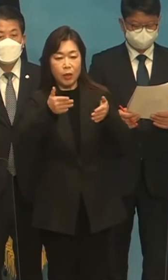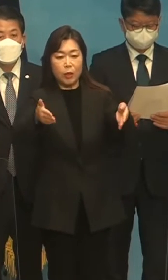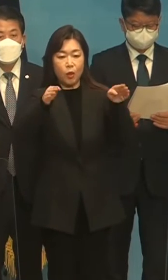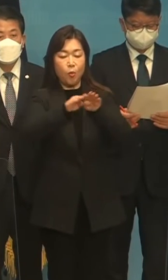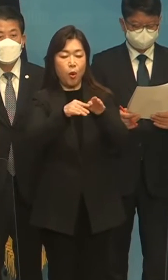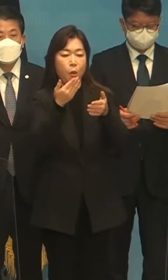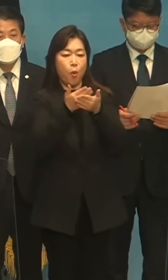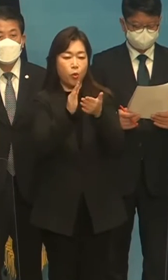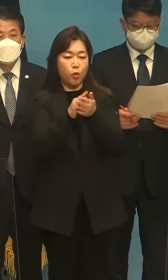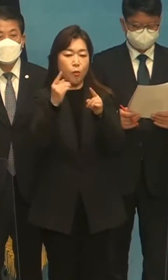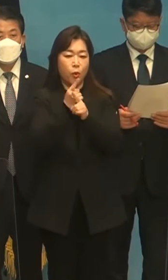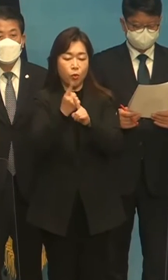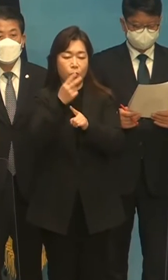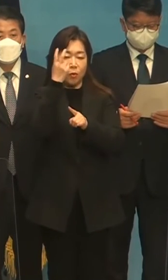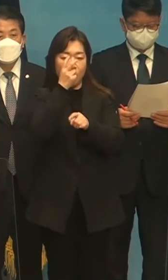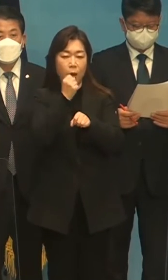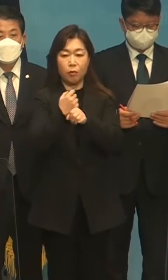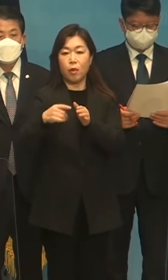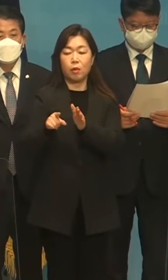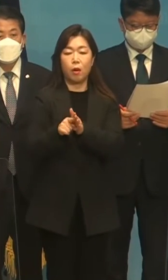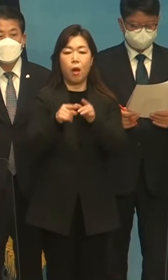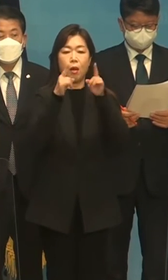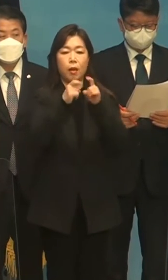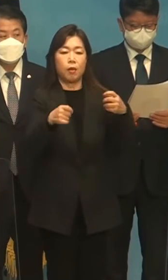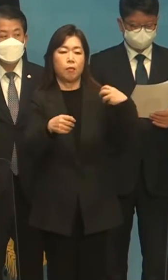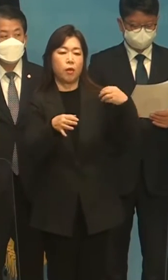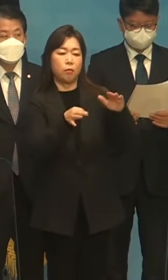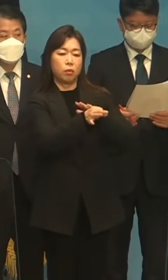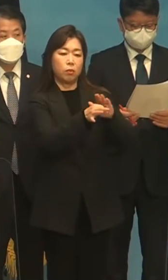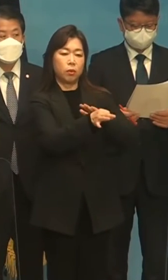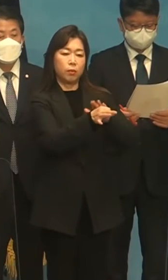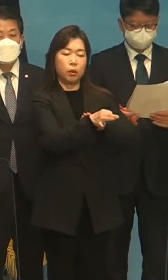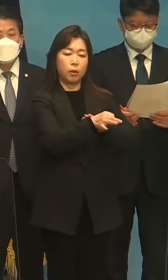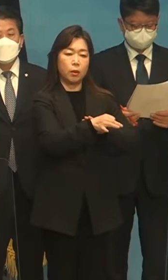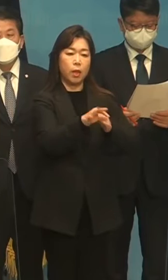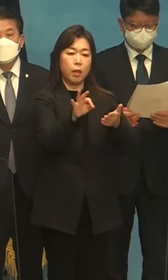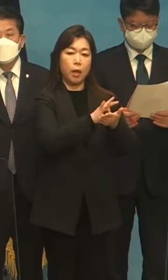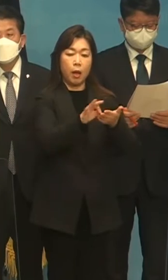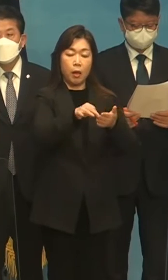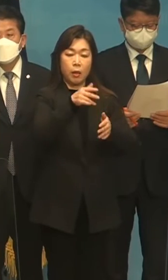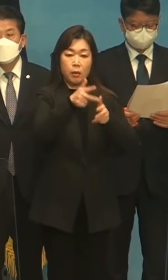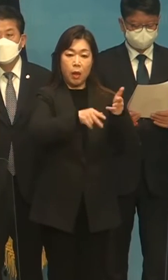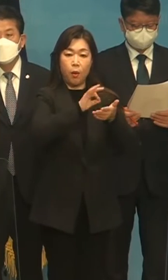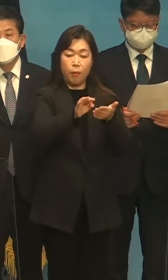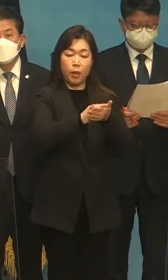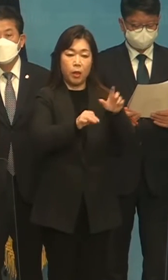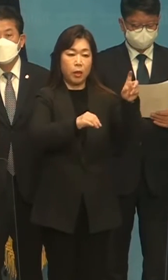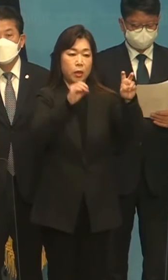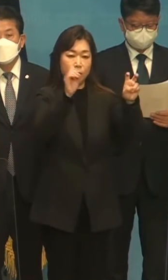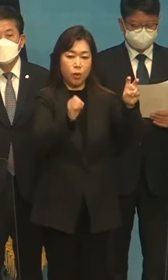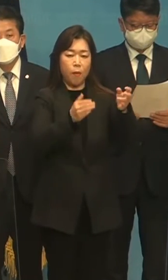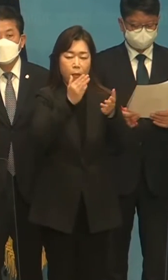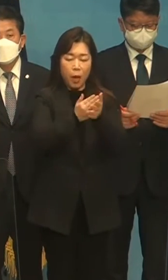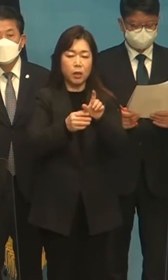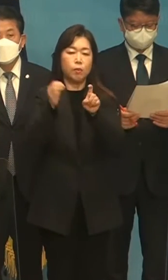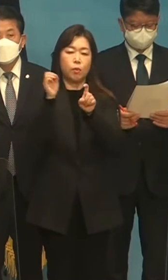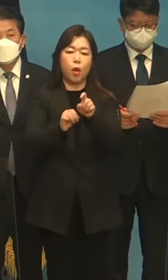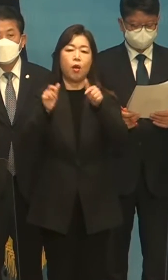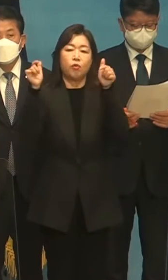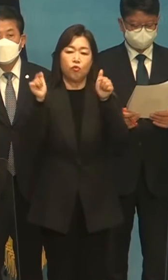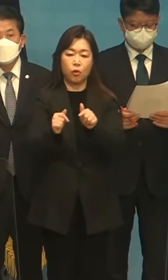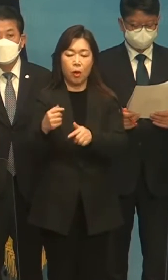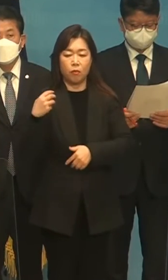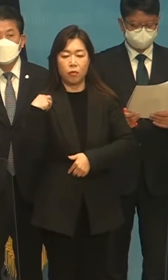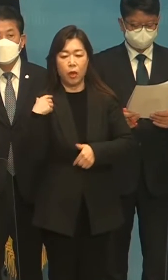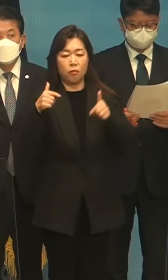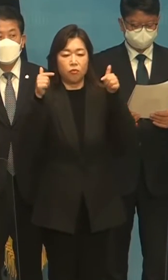시설물 보수 정비를 위해 사찰이 부담하던 사업비 20%를 10%로 낮추어